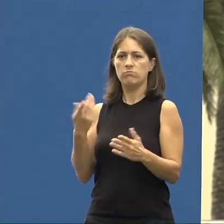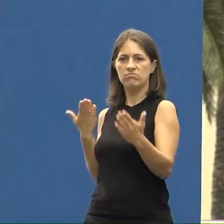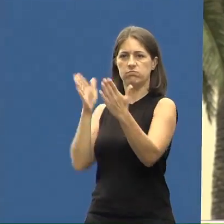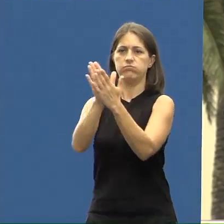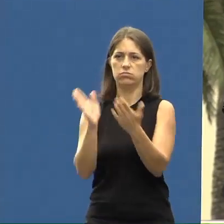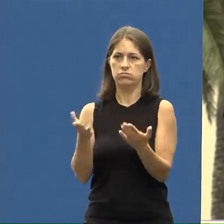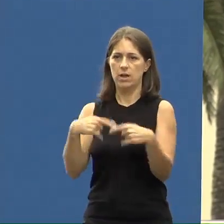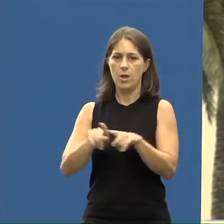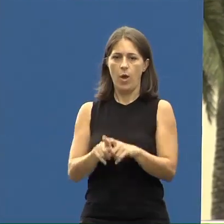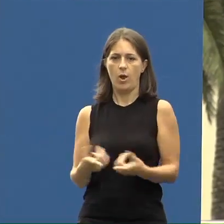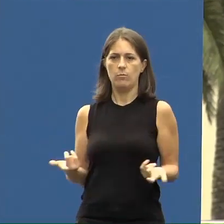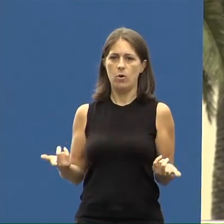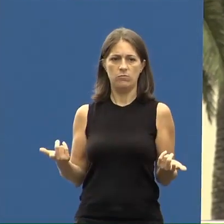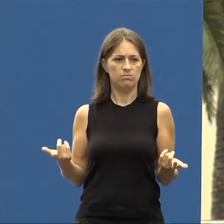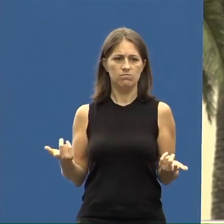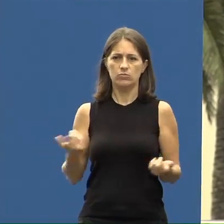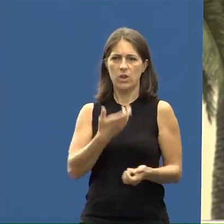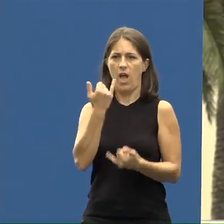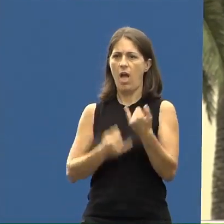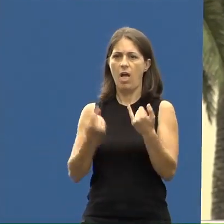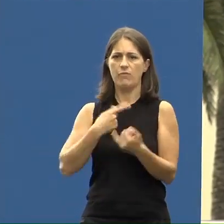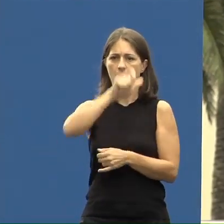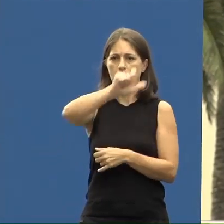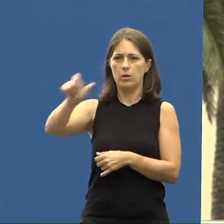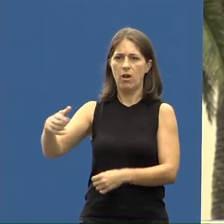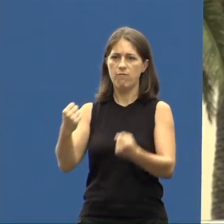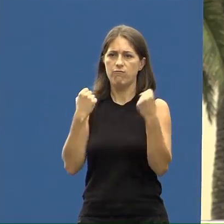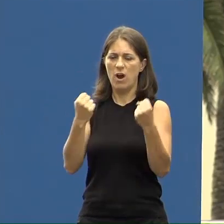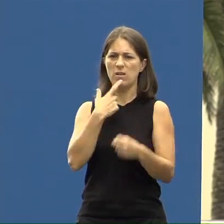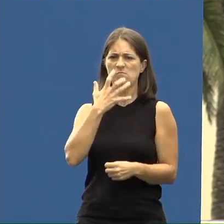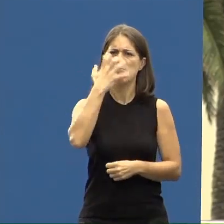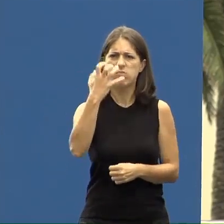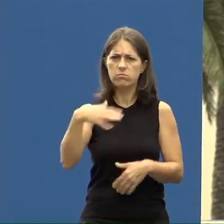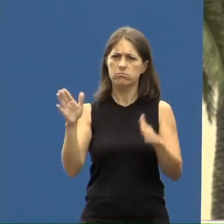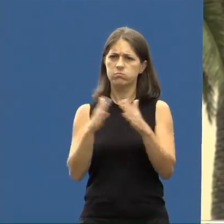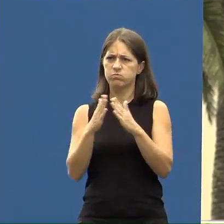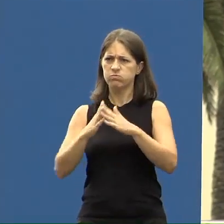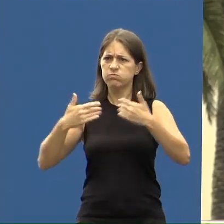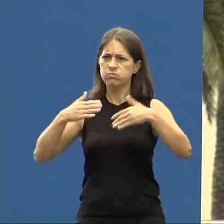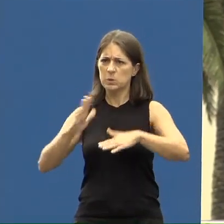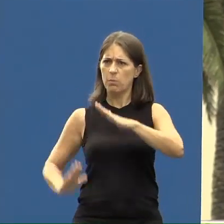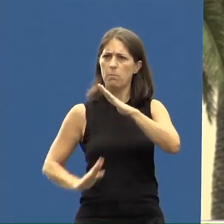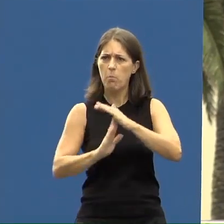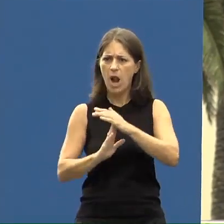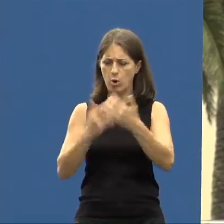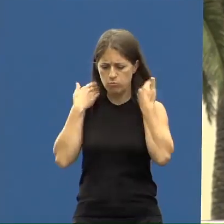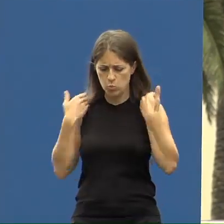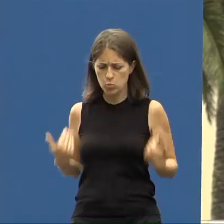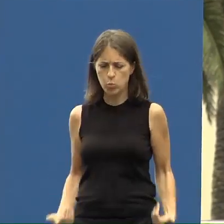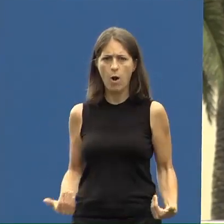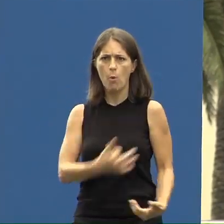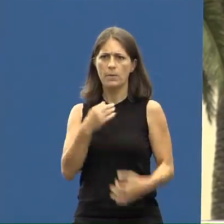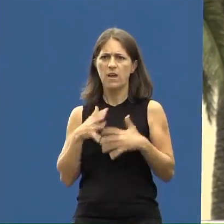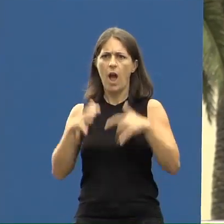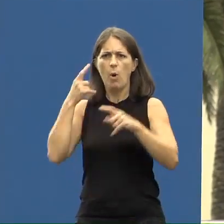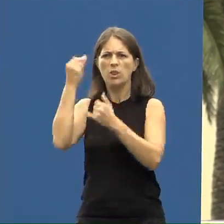plantándose ca súa camisola diante das forzas de seguridade e evitando os desafiuzamentos, poñendo o seu propio corpo, poñendo a súa propia alma para